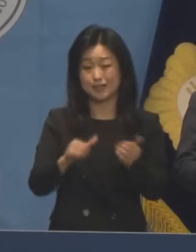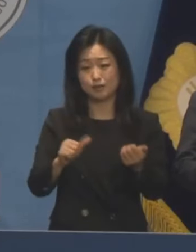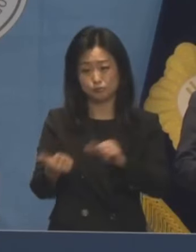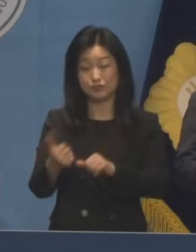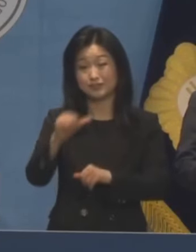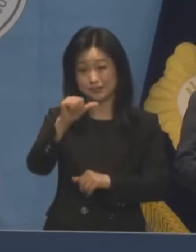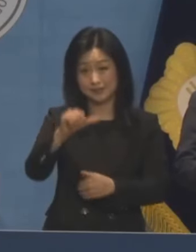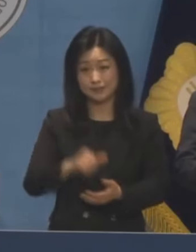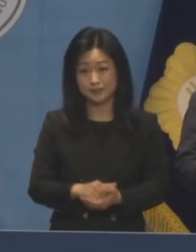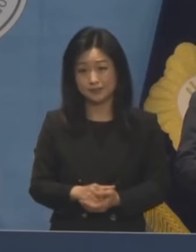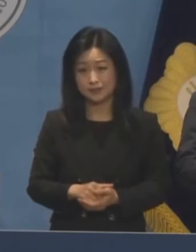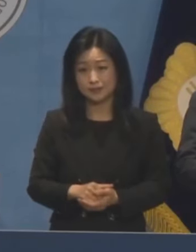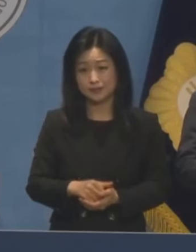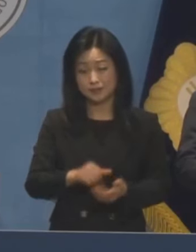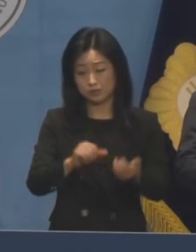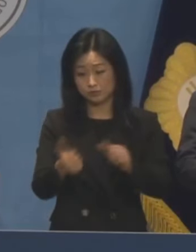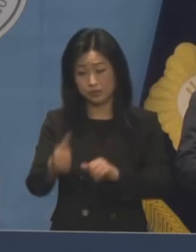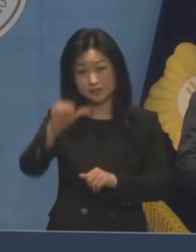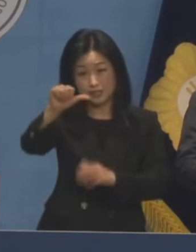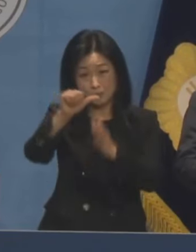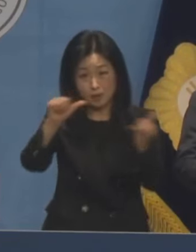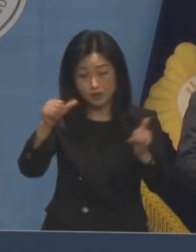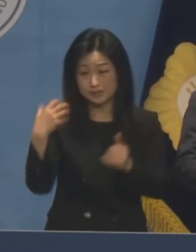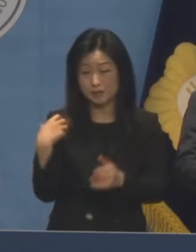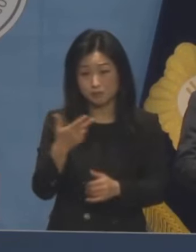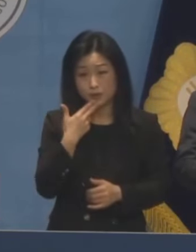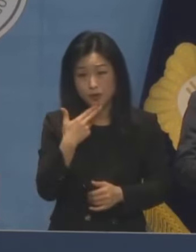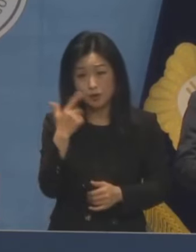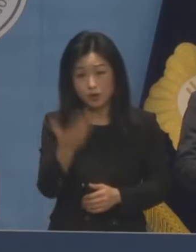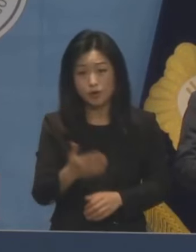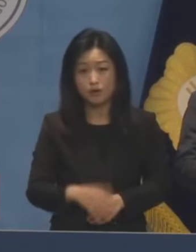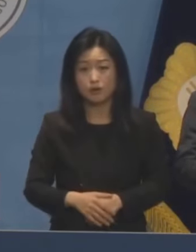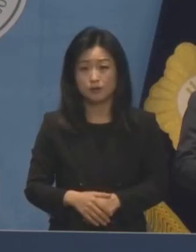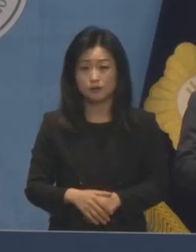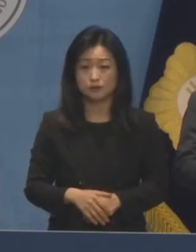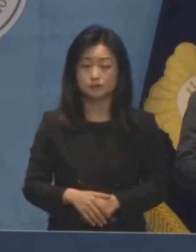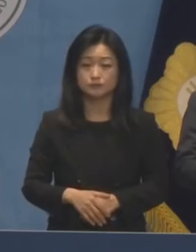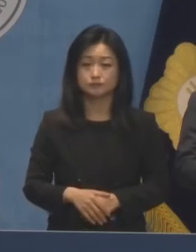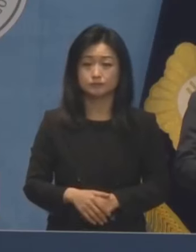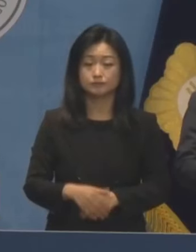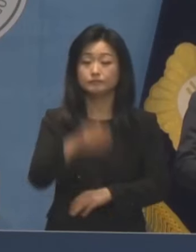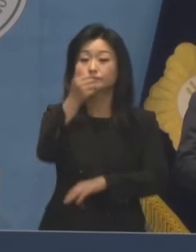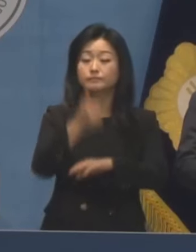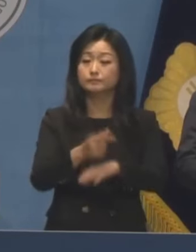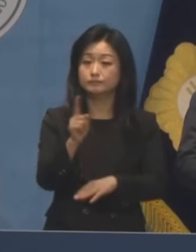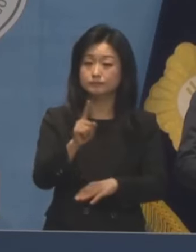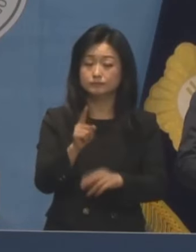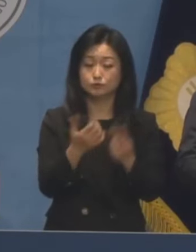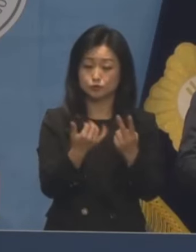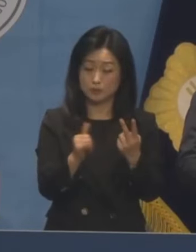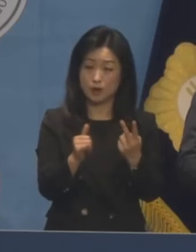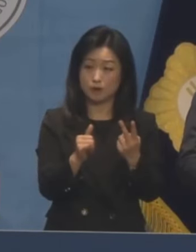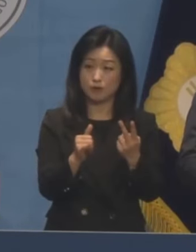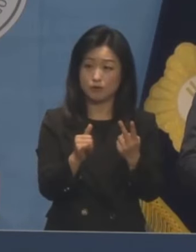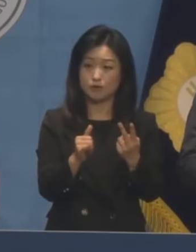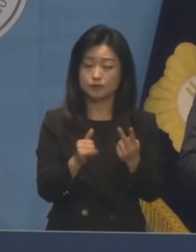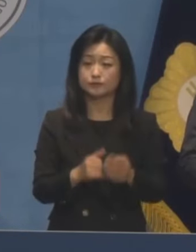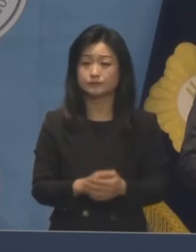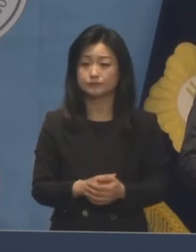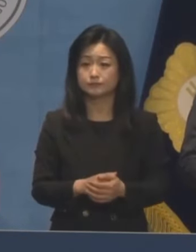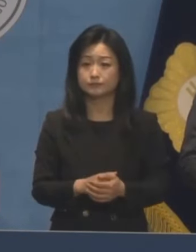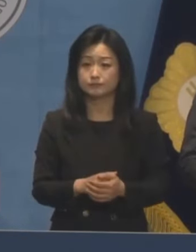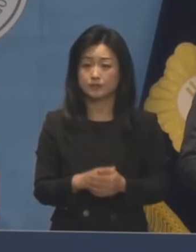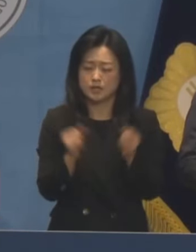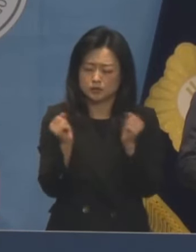고용노동부가이 죽음에 책임이 없다고 말할 수 있습니까 그 결과로 두 명의 하창 노동자들이